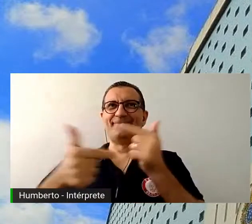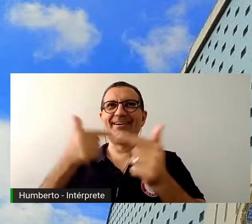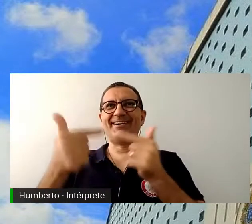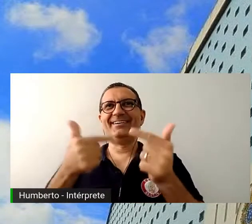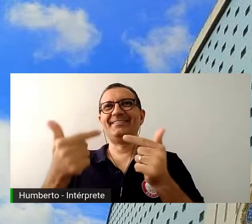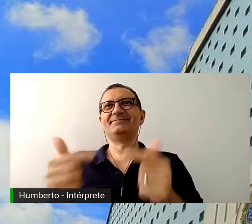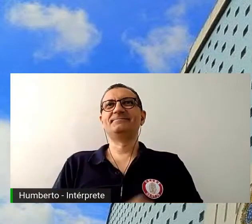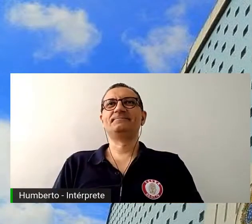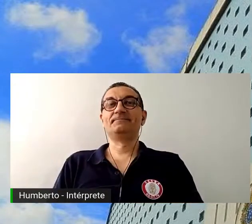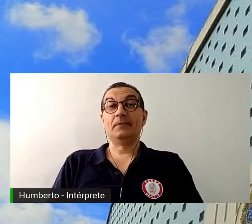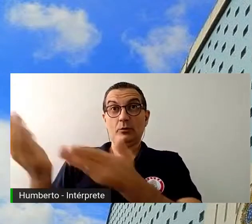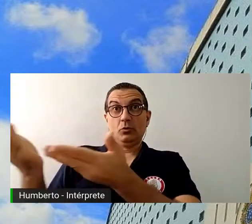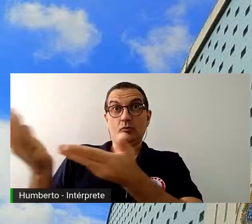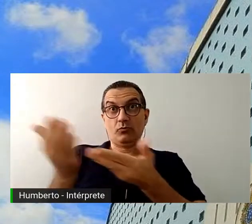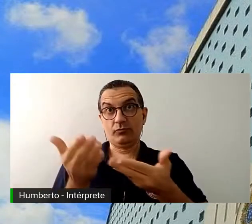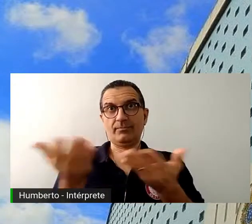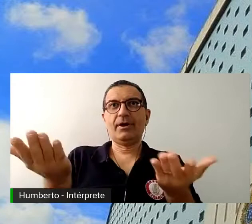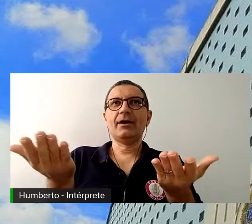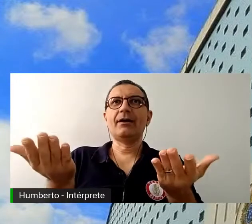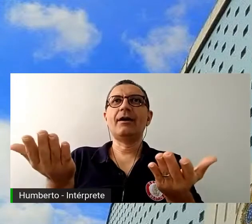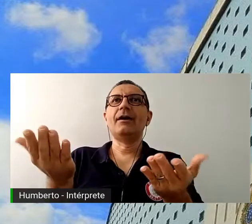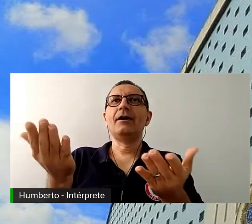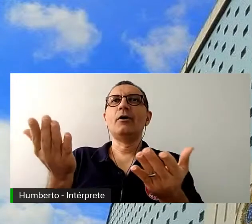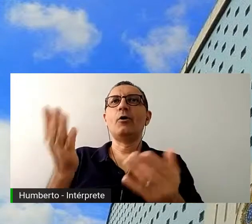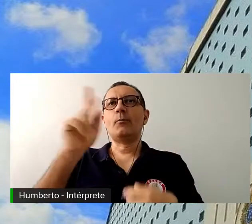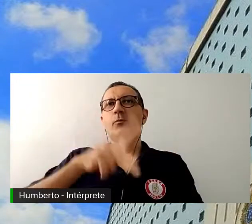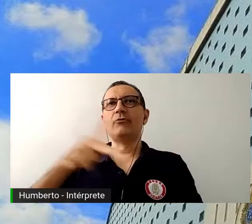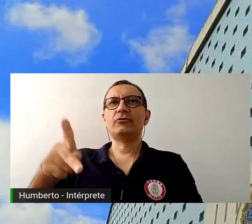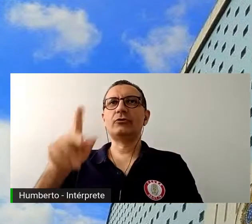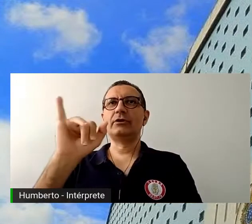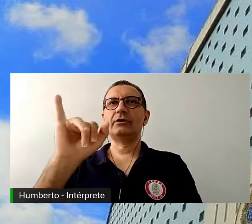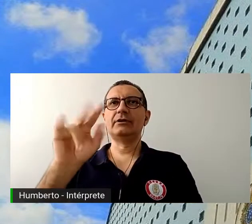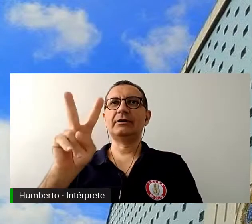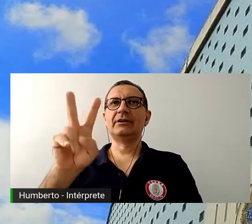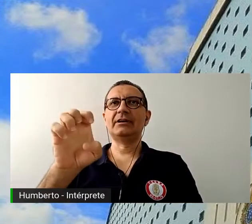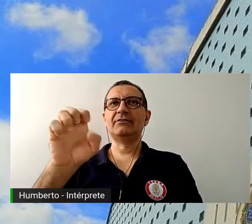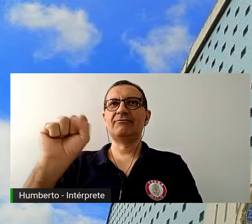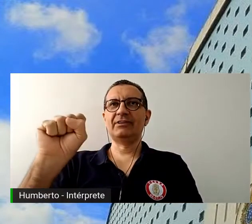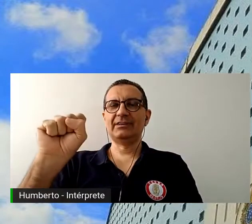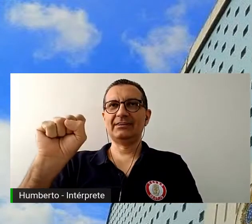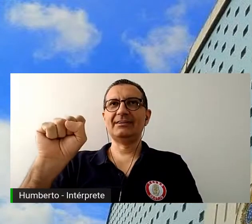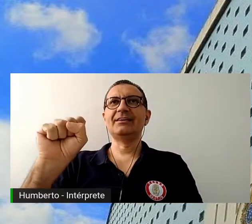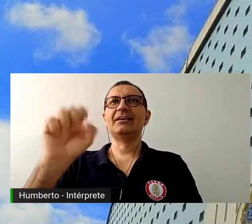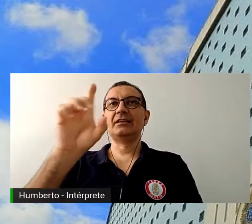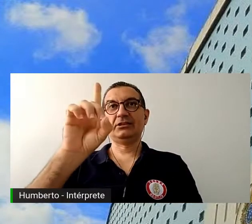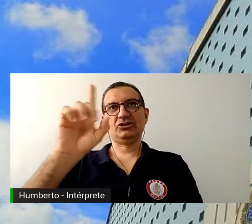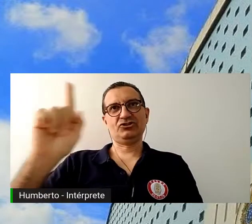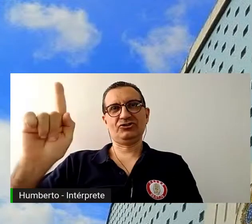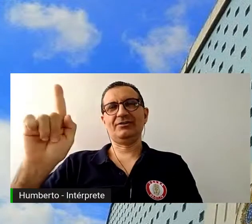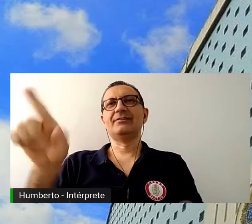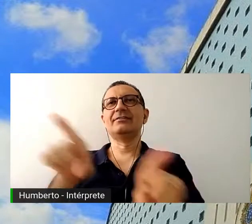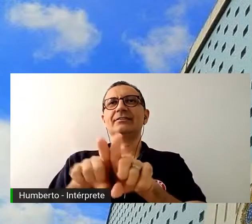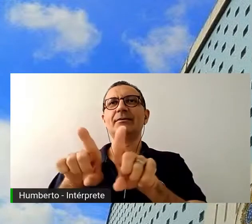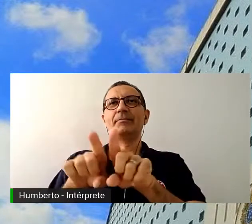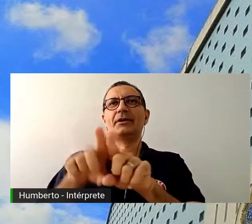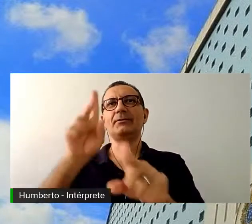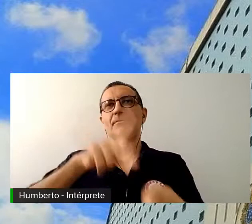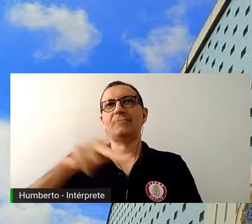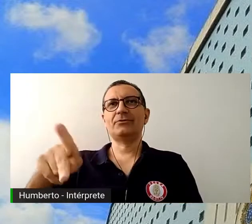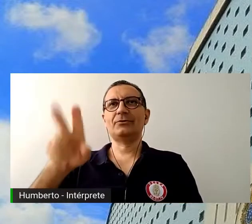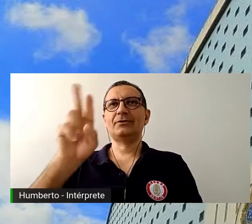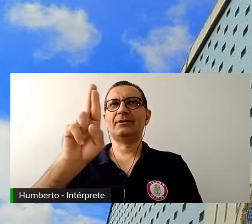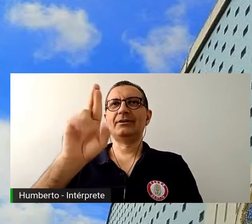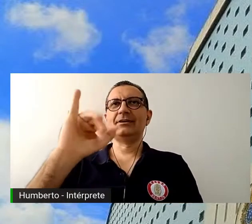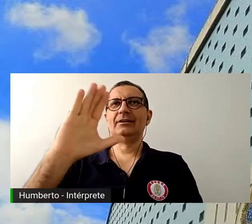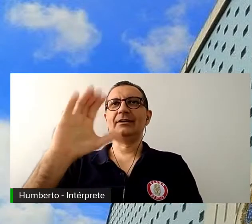nosso diretor-geral, professor Ives Lima, e o professor Ricardo Bahia, para dar as mensagens de